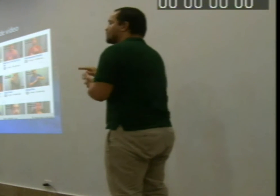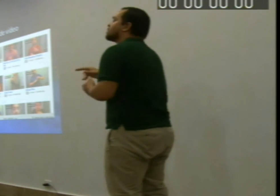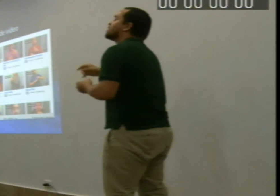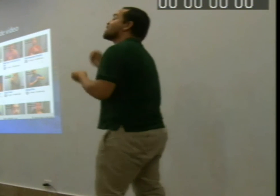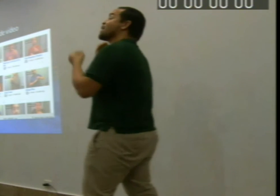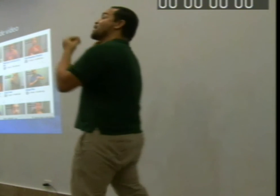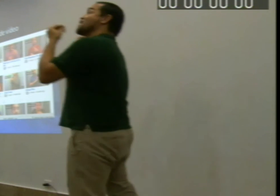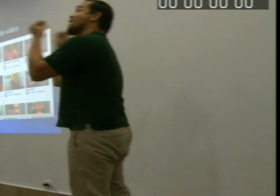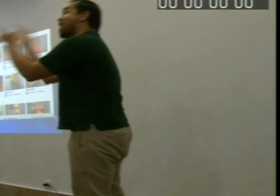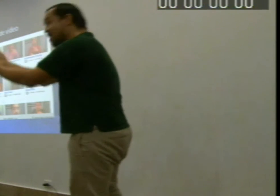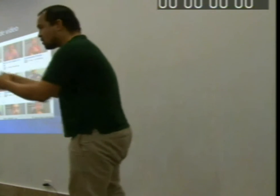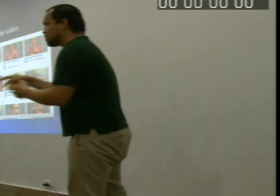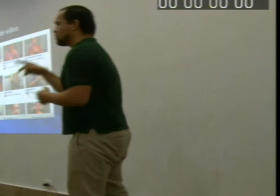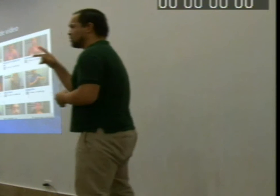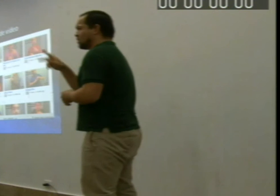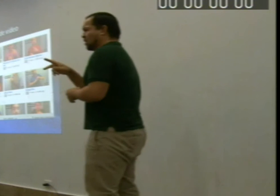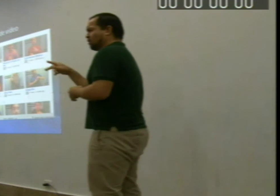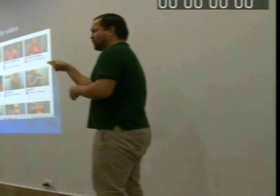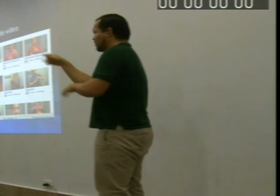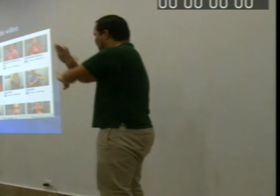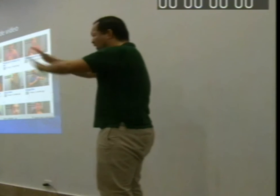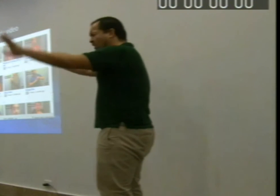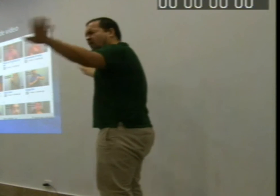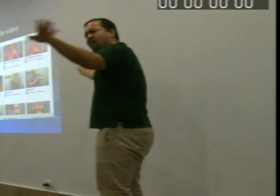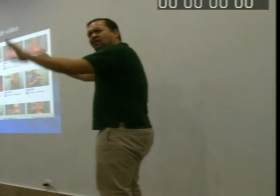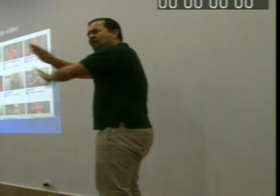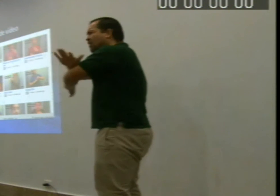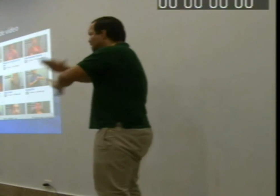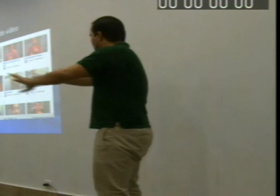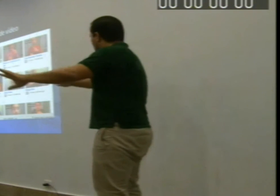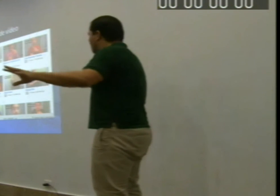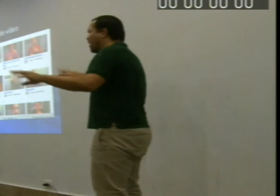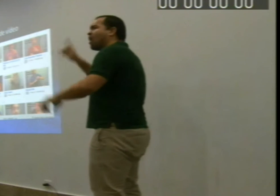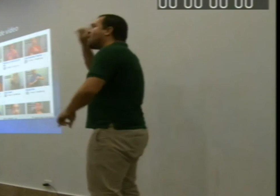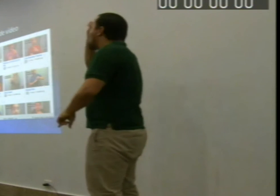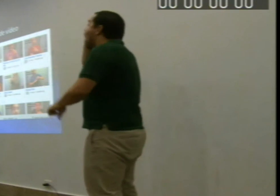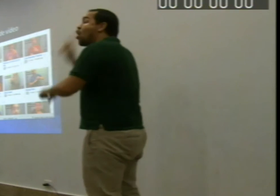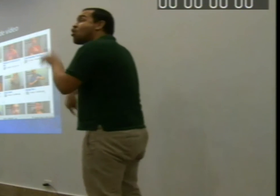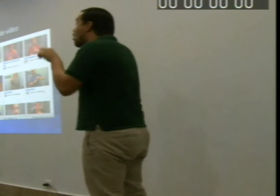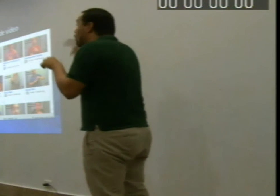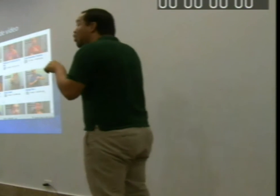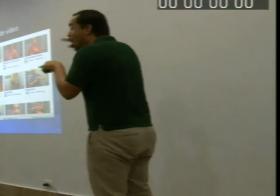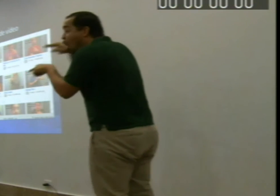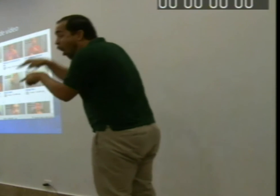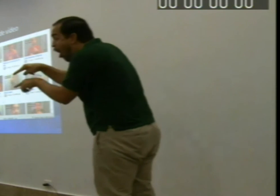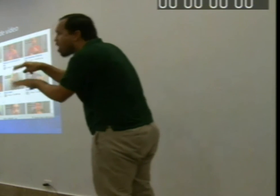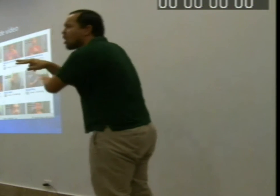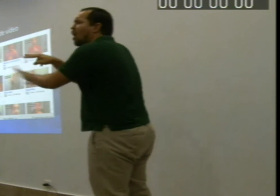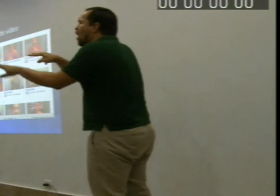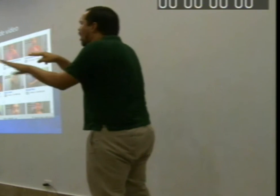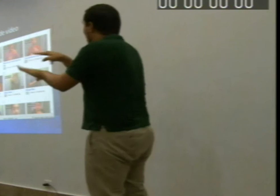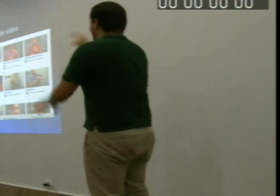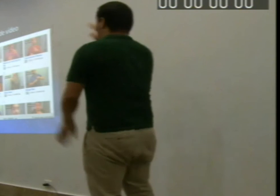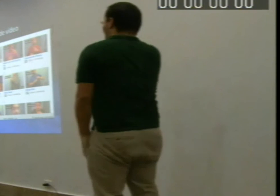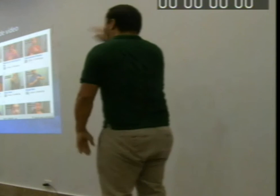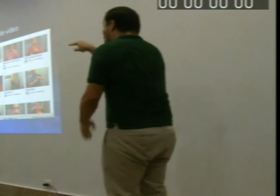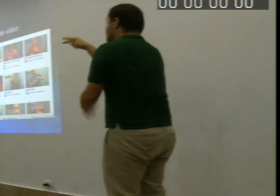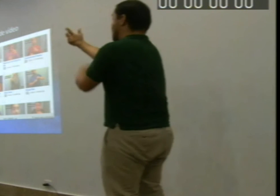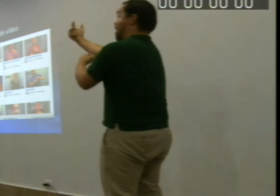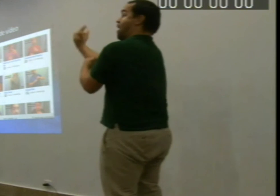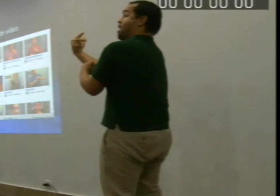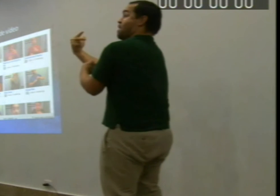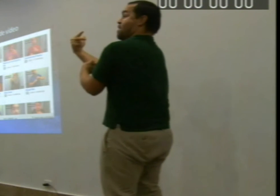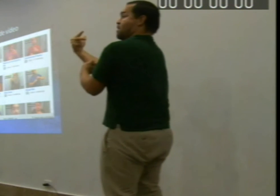vou bom Aí mandei pra professora A professora falou não esquece olha não pode olhar e